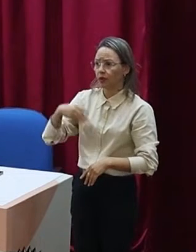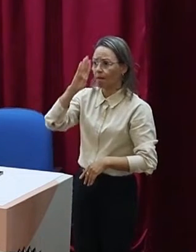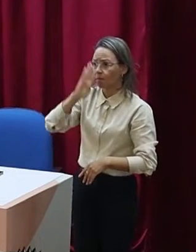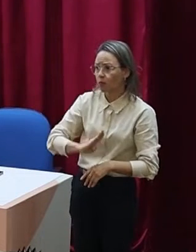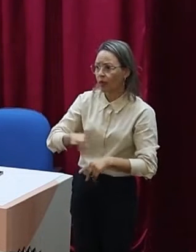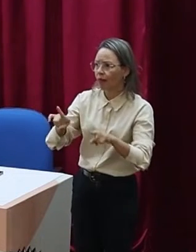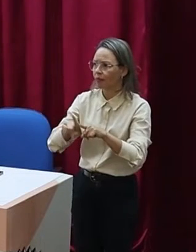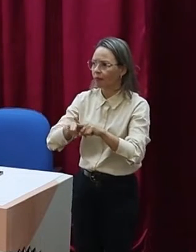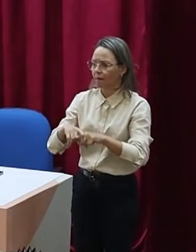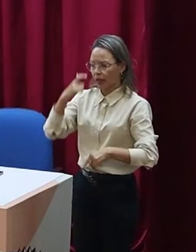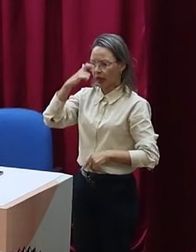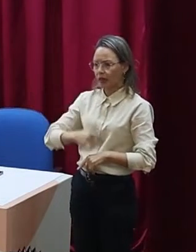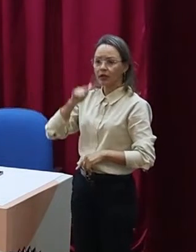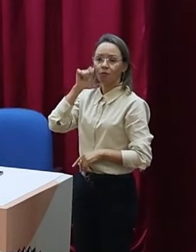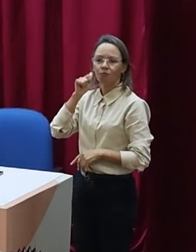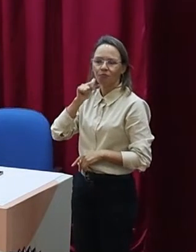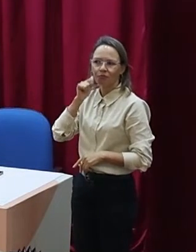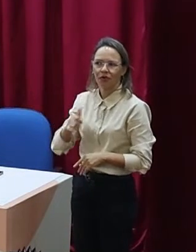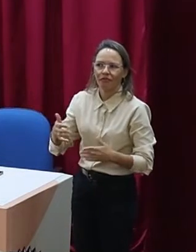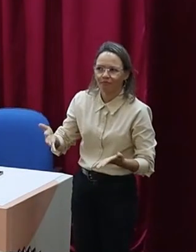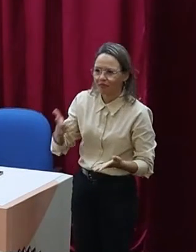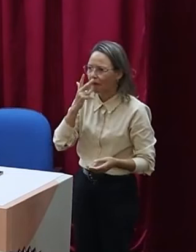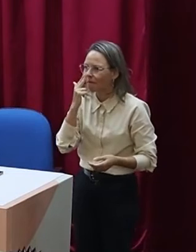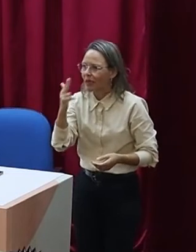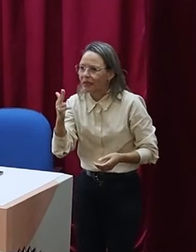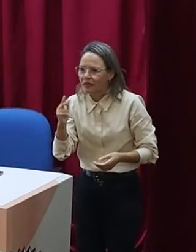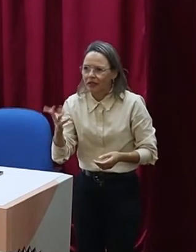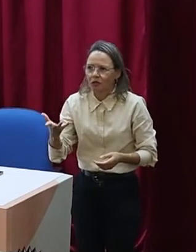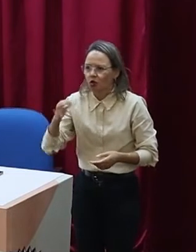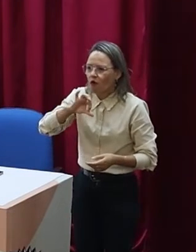a condição feminina, que me parece que em